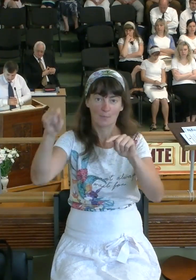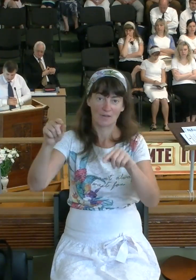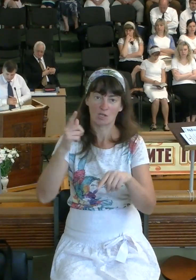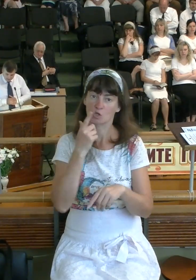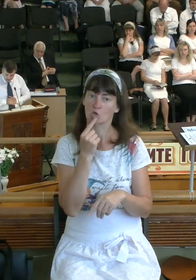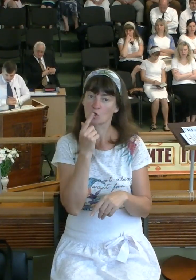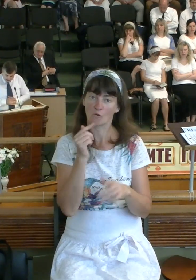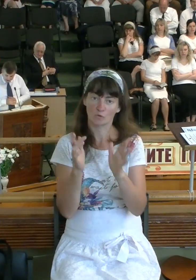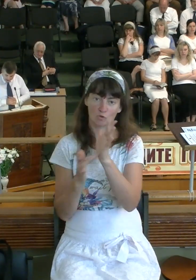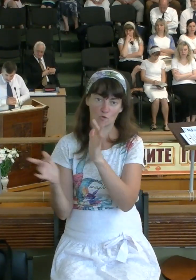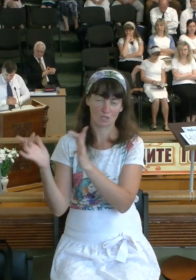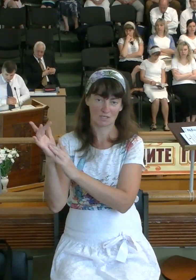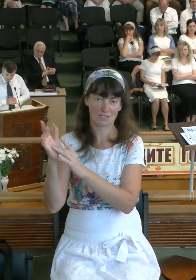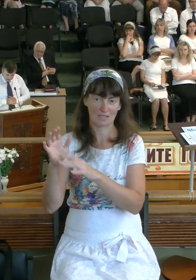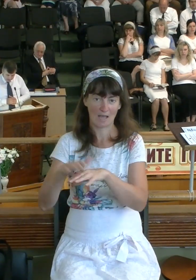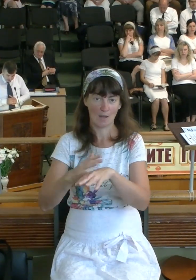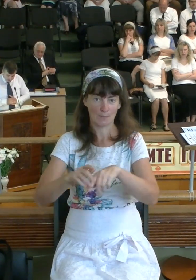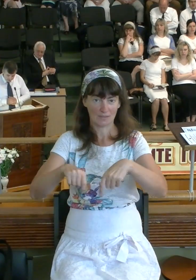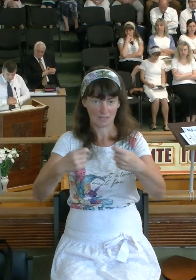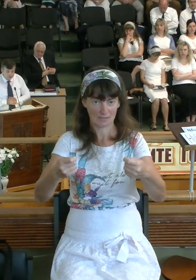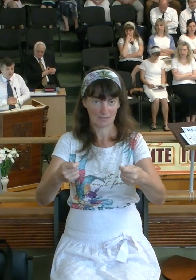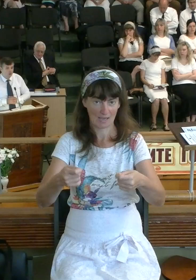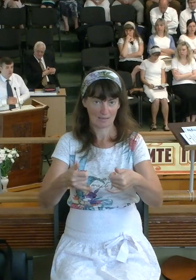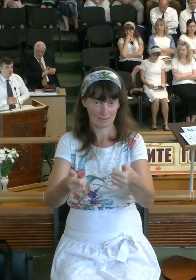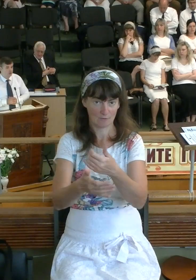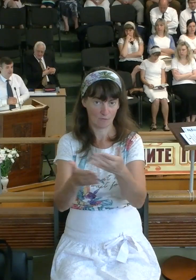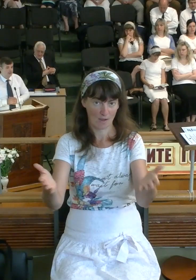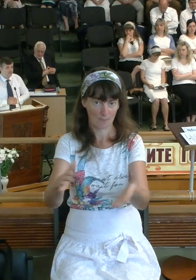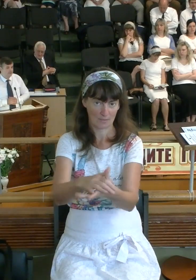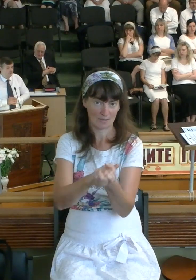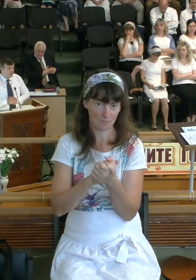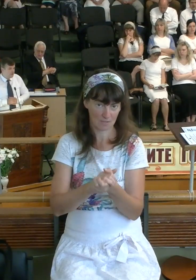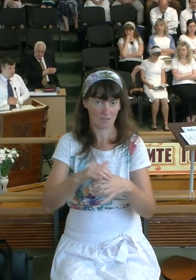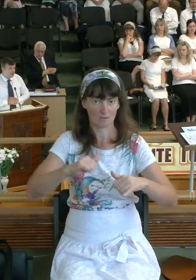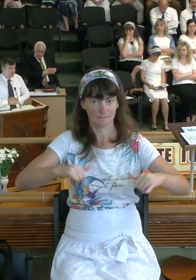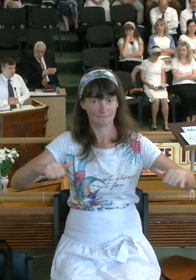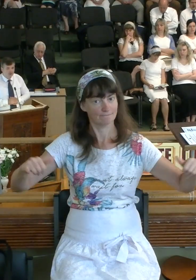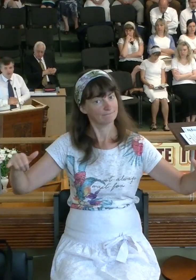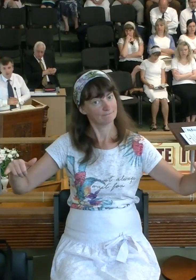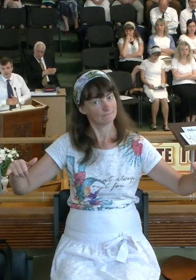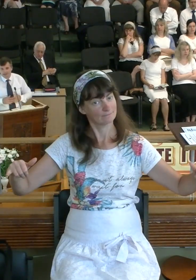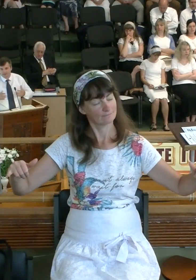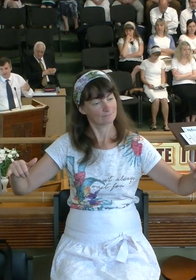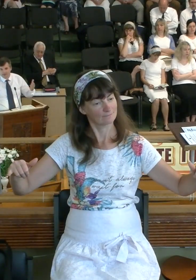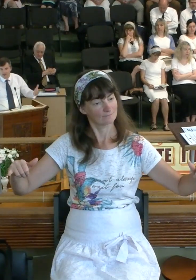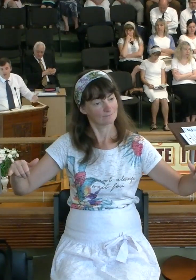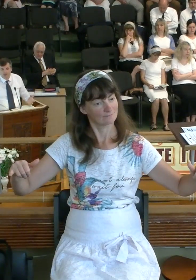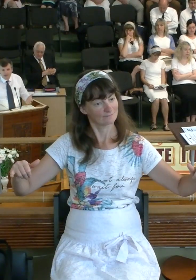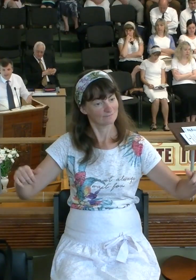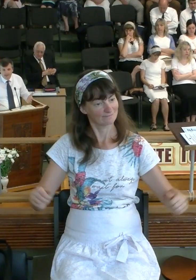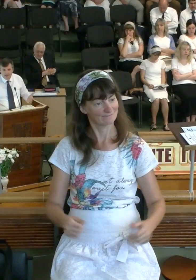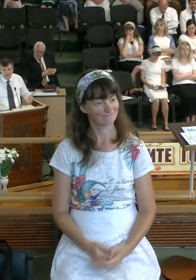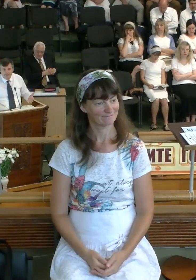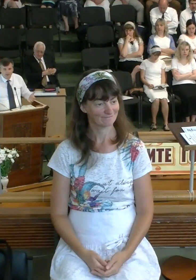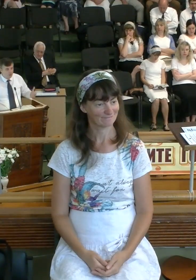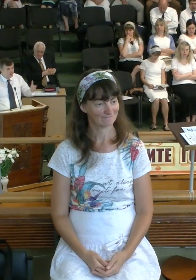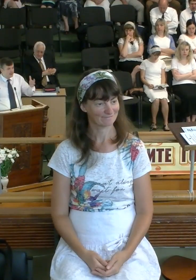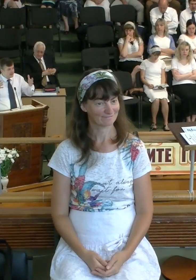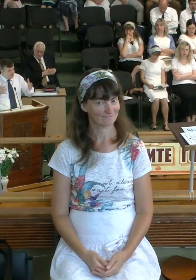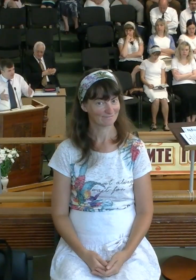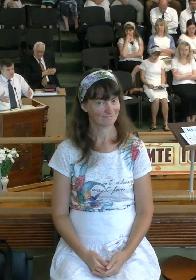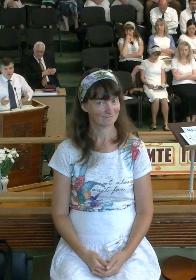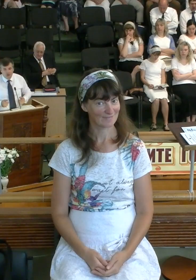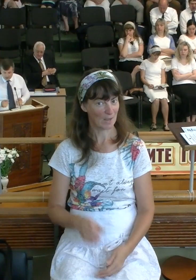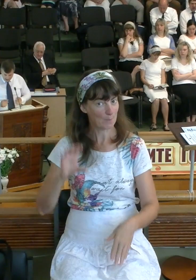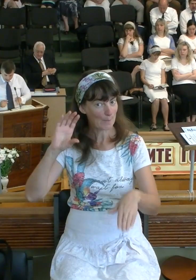Христа, благодать вам и мир да умножится. Удивительно, Дух Святой указывает на Иисуса Христа. Он